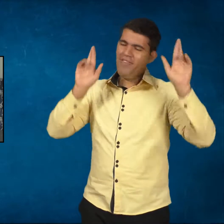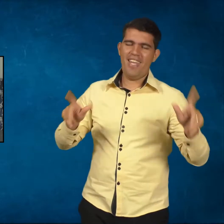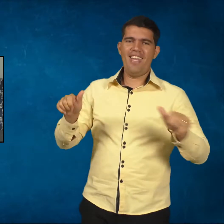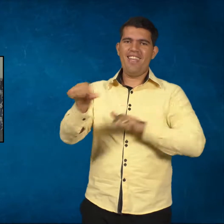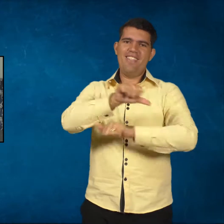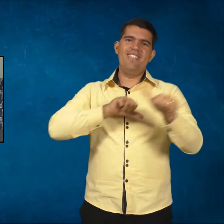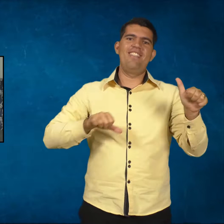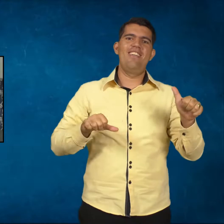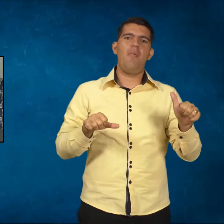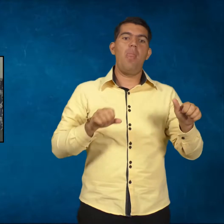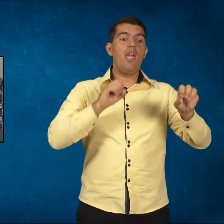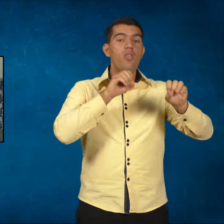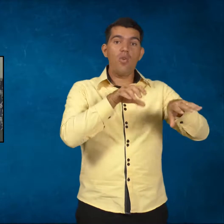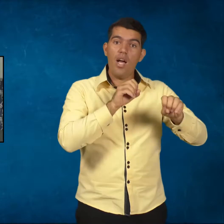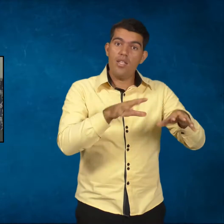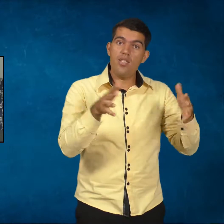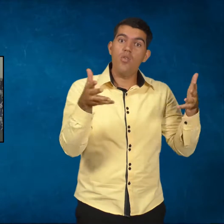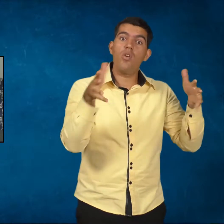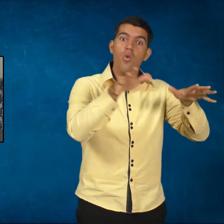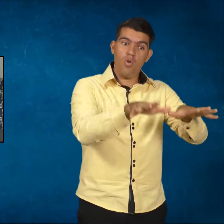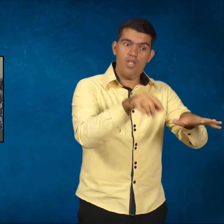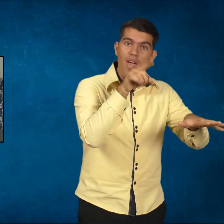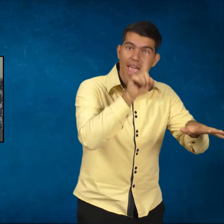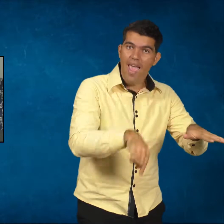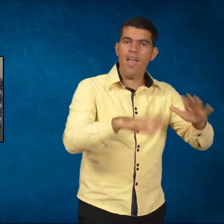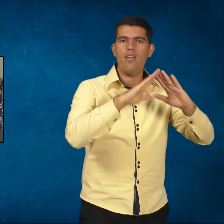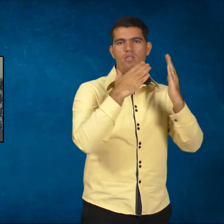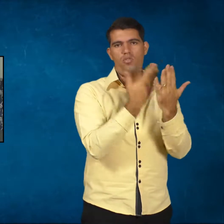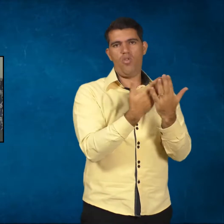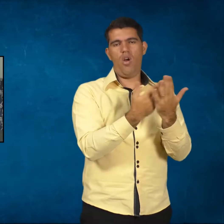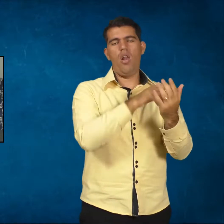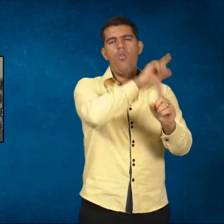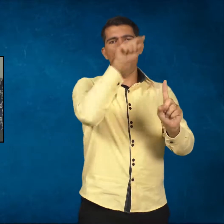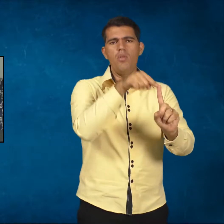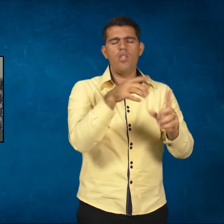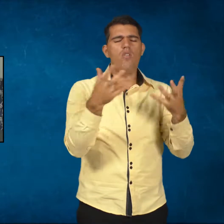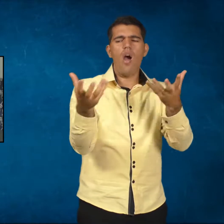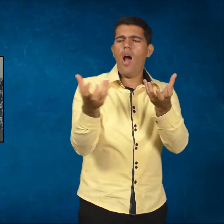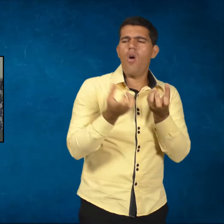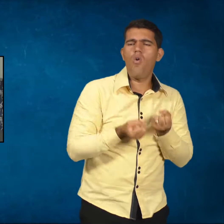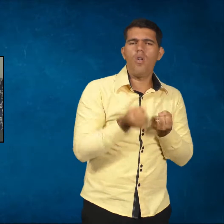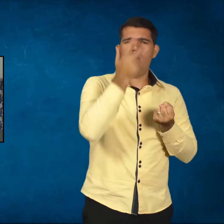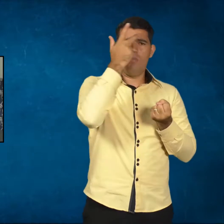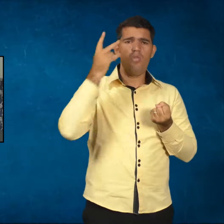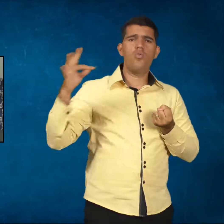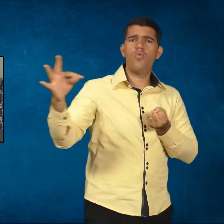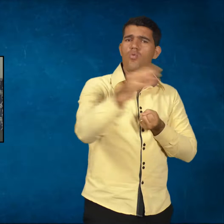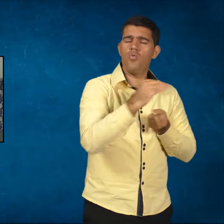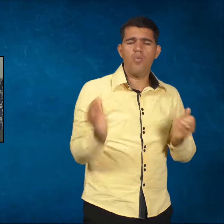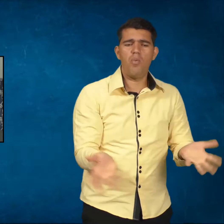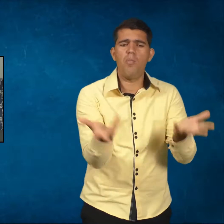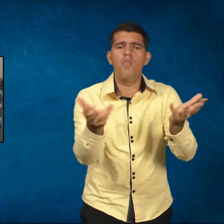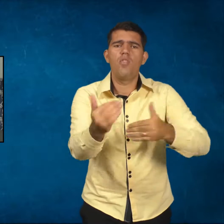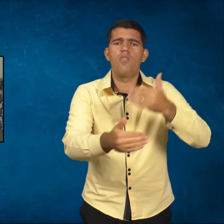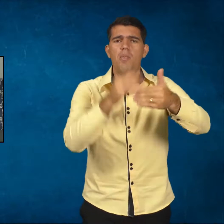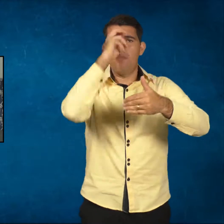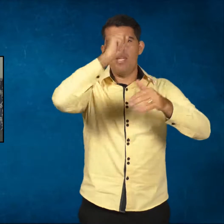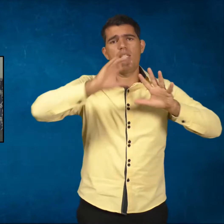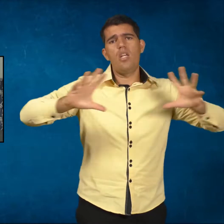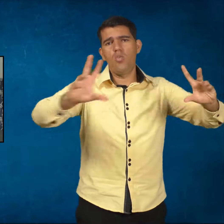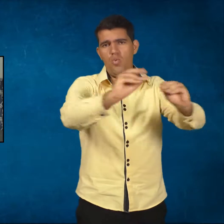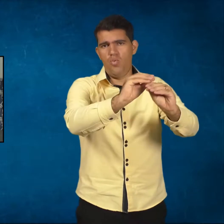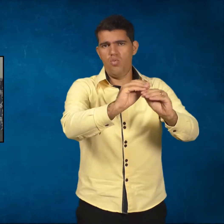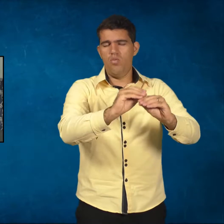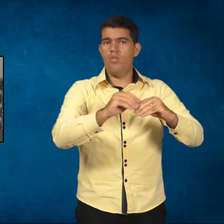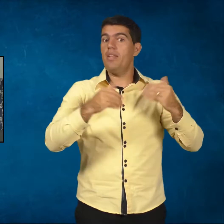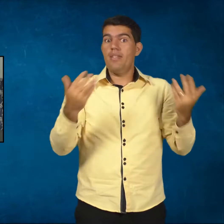é uma escola que tem como objetivo acolher a todos, promover o desenvolvimento e a aprendizagem de todos.